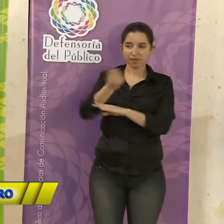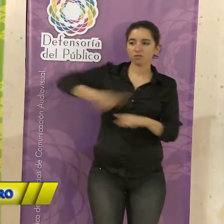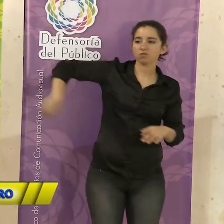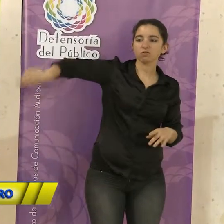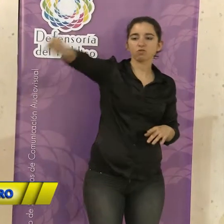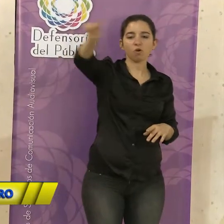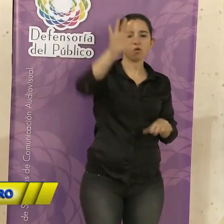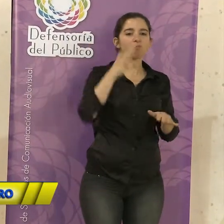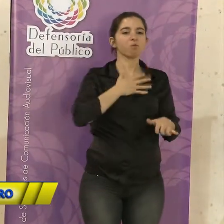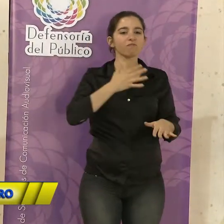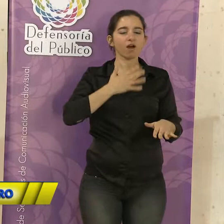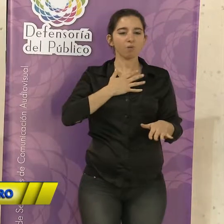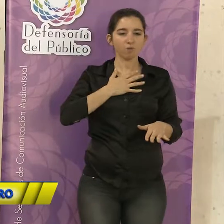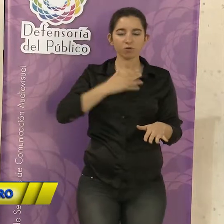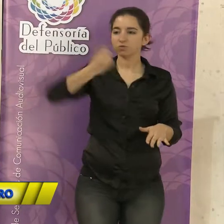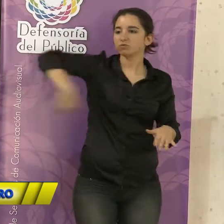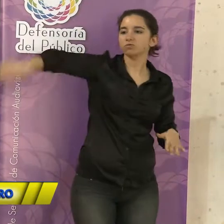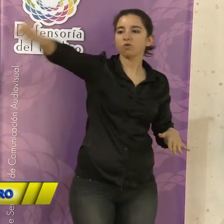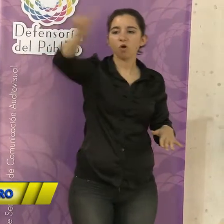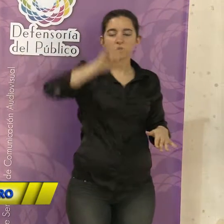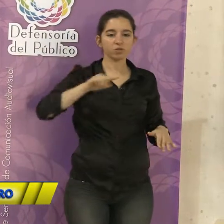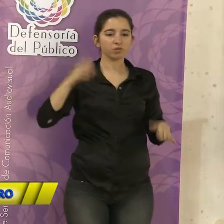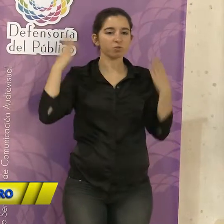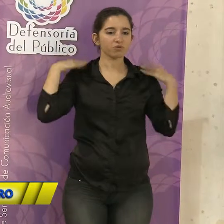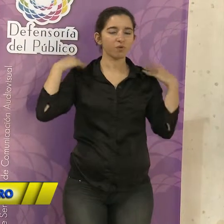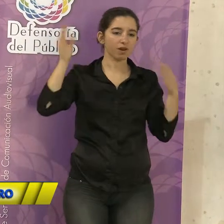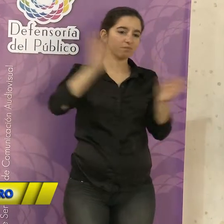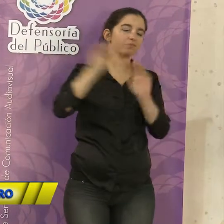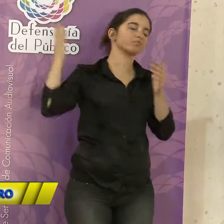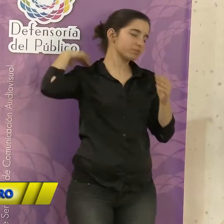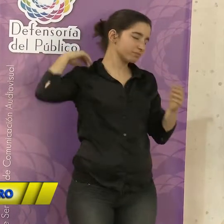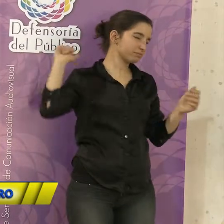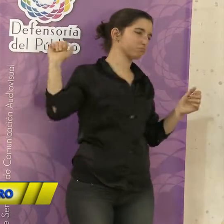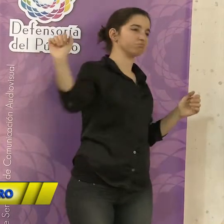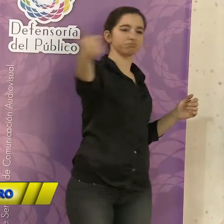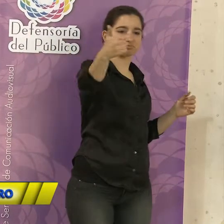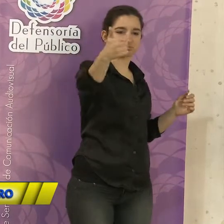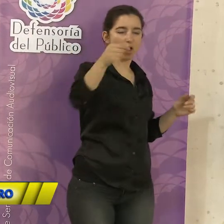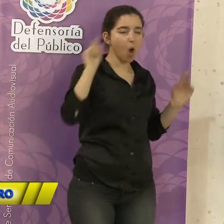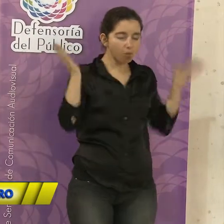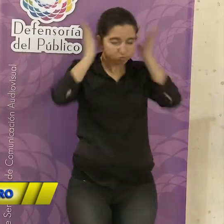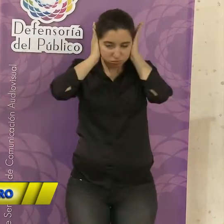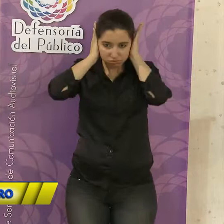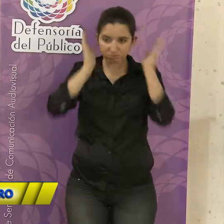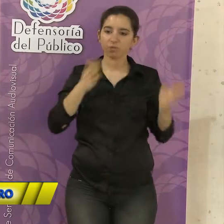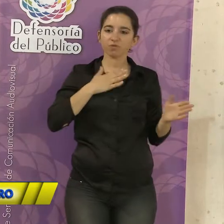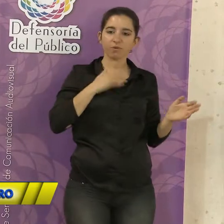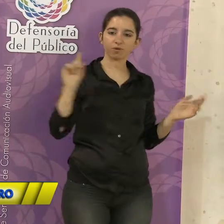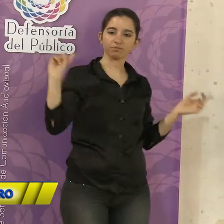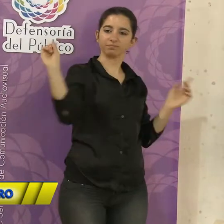que se pongan de espalda. O sea, los que pueden escuchar y ver, que se pongan de espalda o si no, que se tapen los oídos.